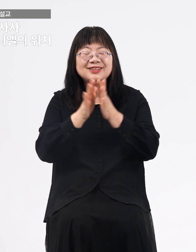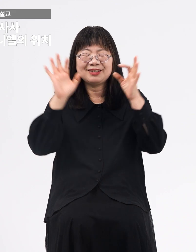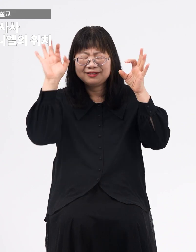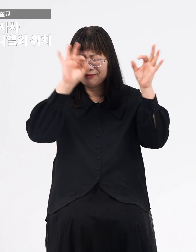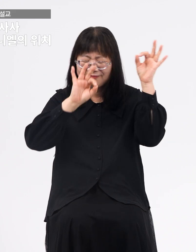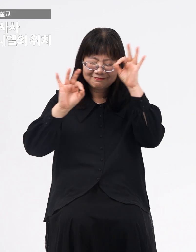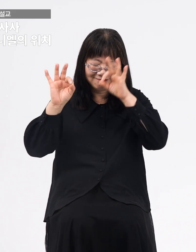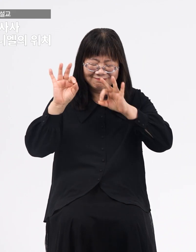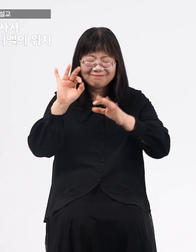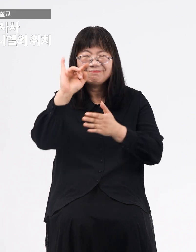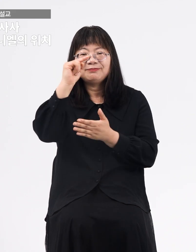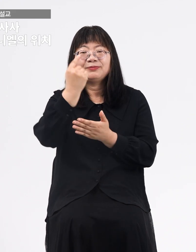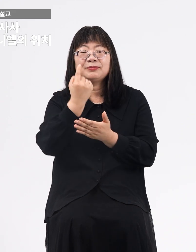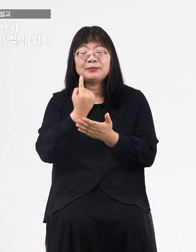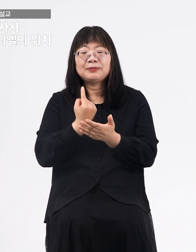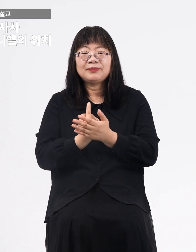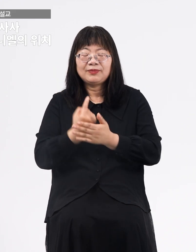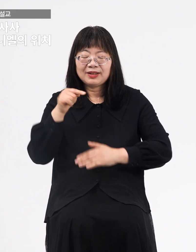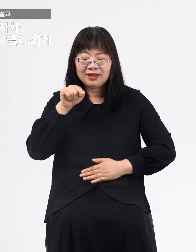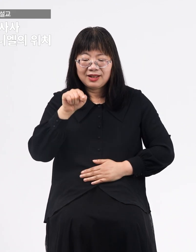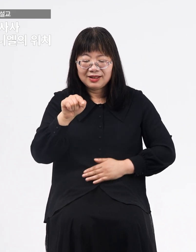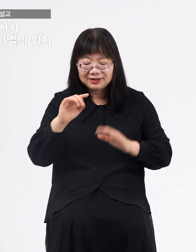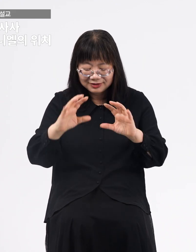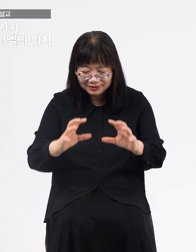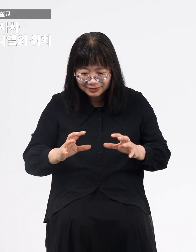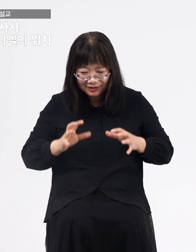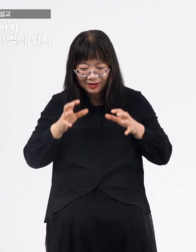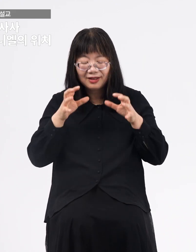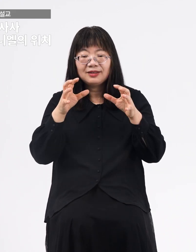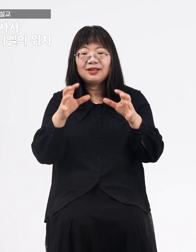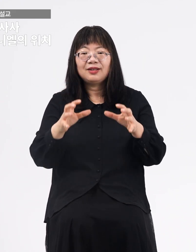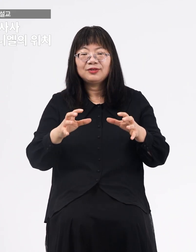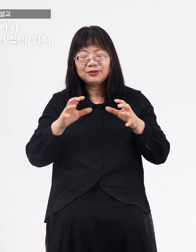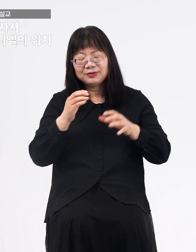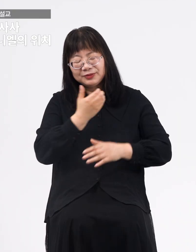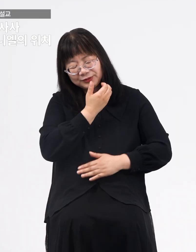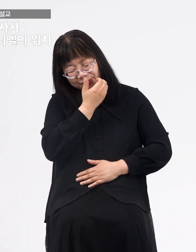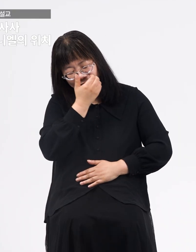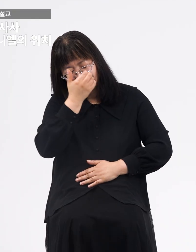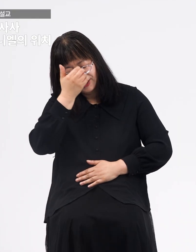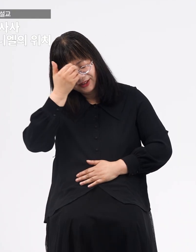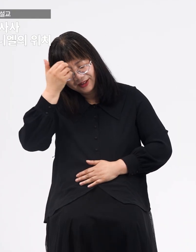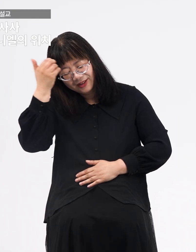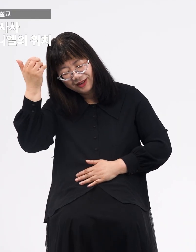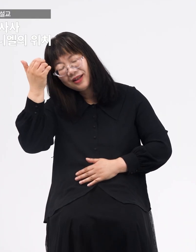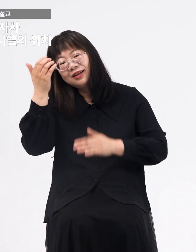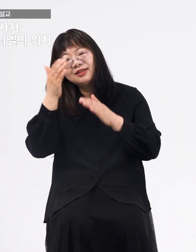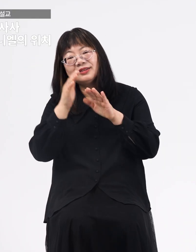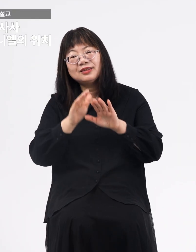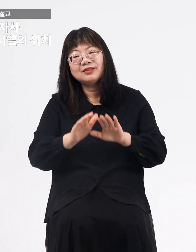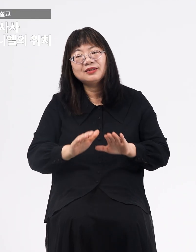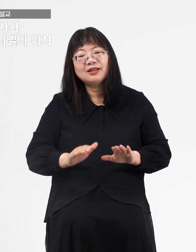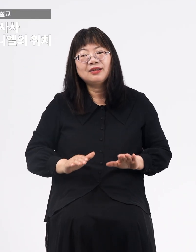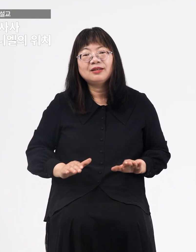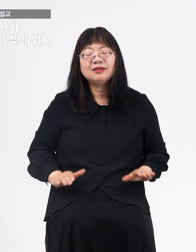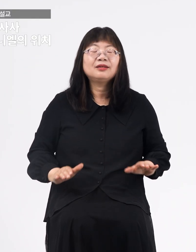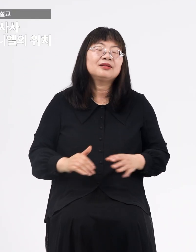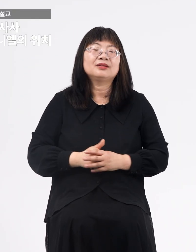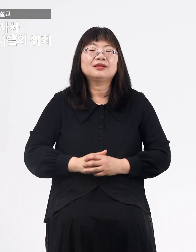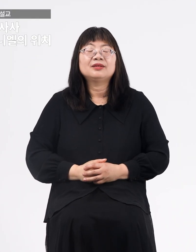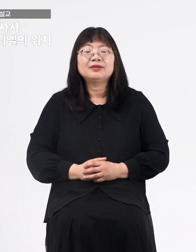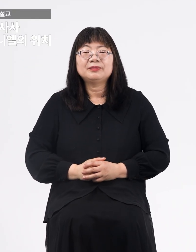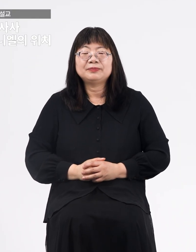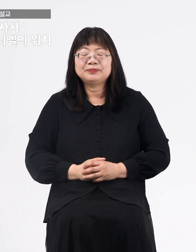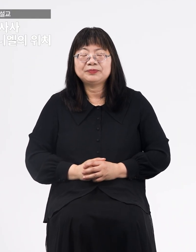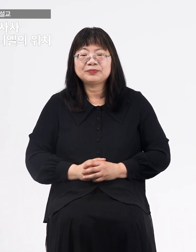친히 찾아오셔서 그 나라 구속에 하시네. 우리 다시 한번 후렴만 성령이